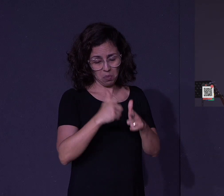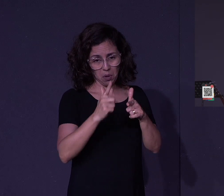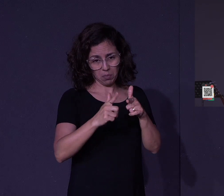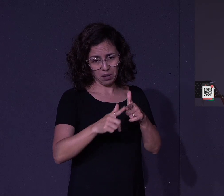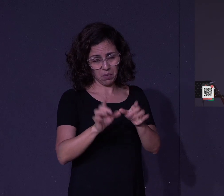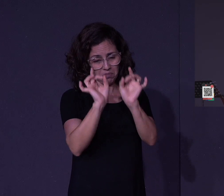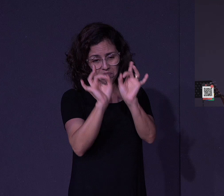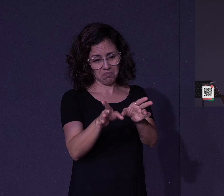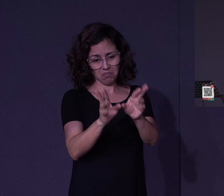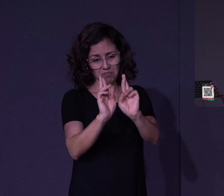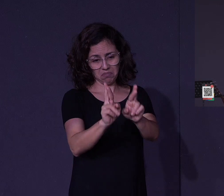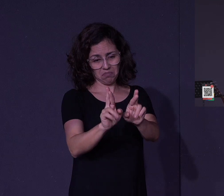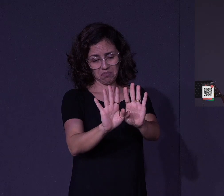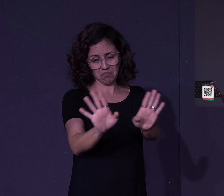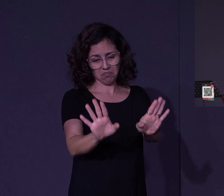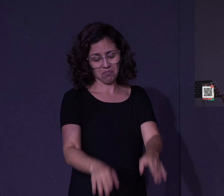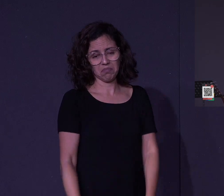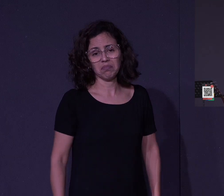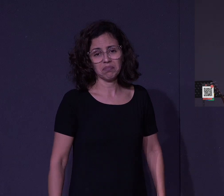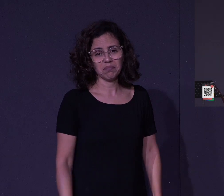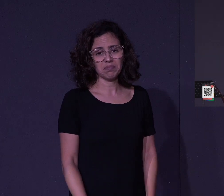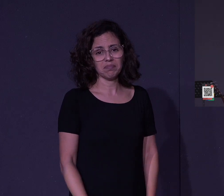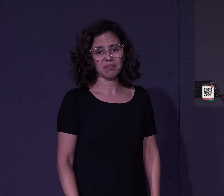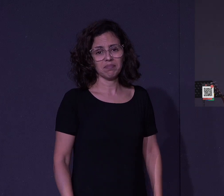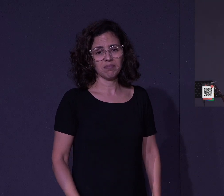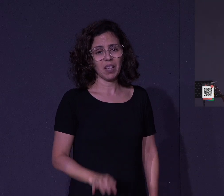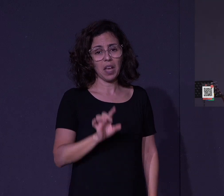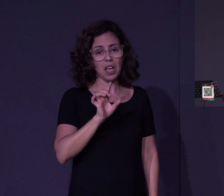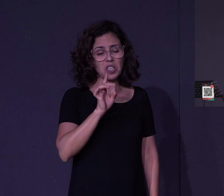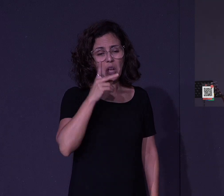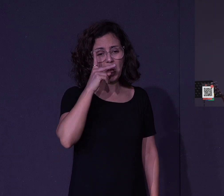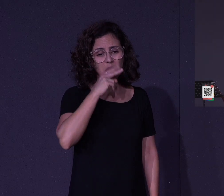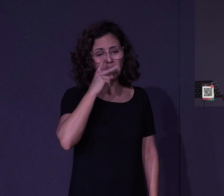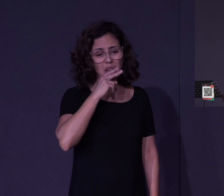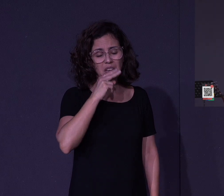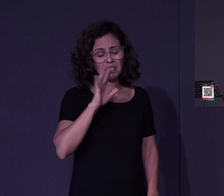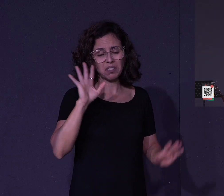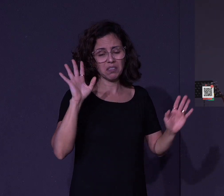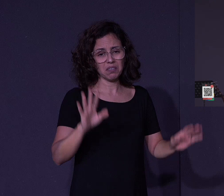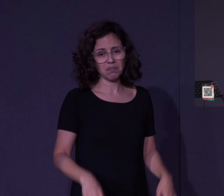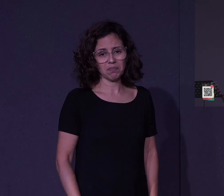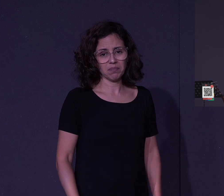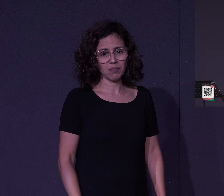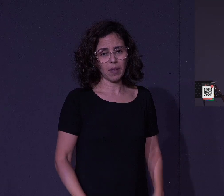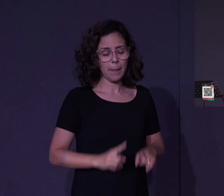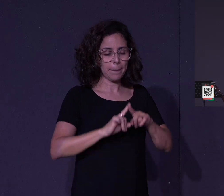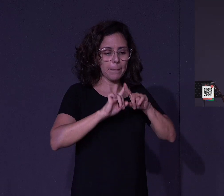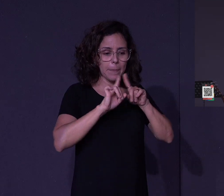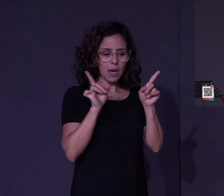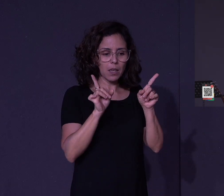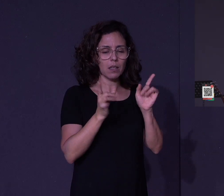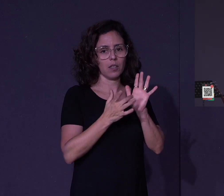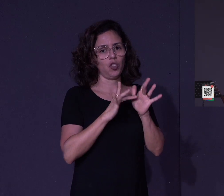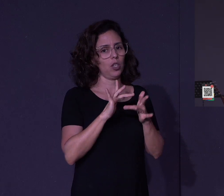assim? Só aparência. Jesus não. Ele se compadeceu dela.